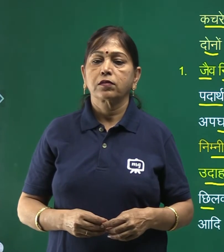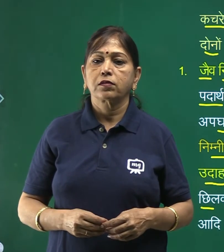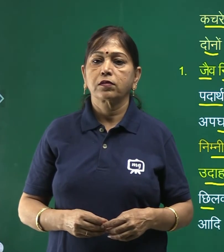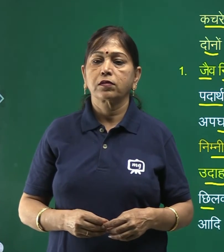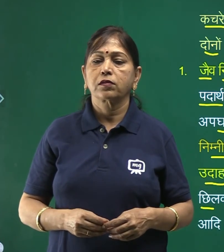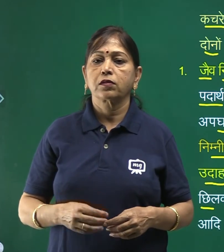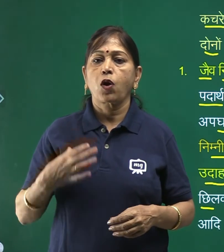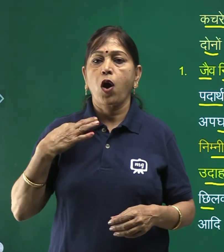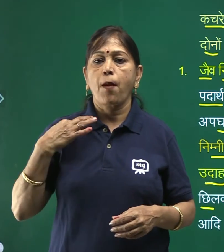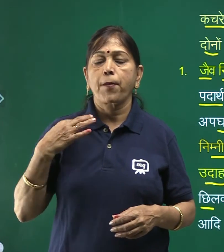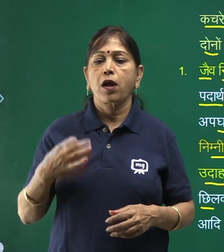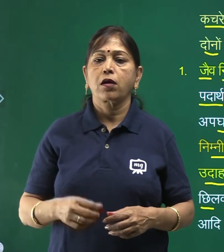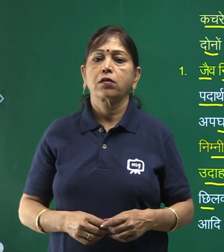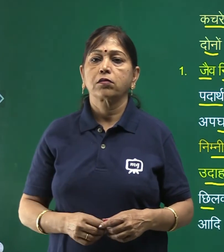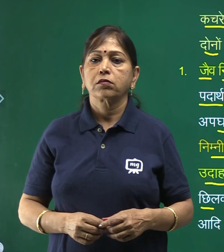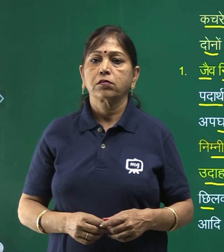सूती कपड़ा,